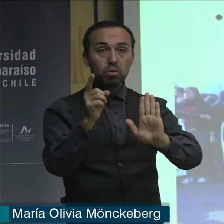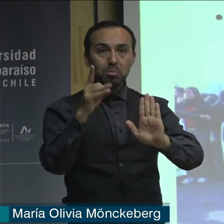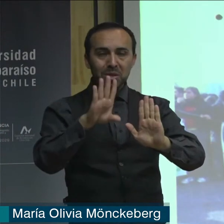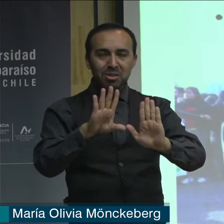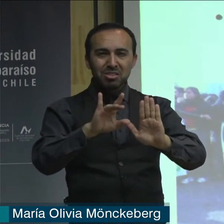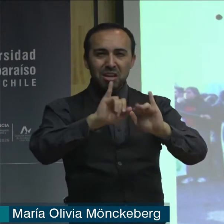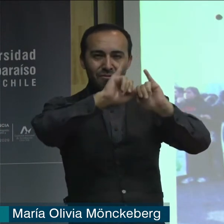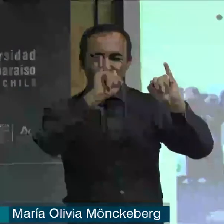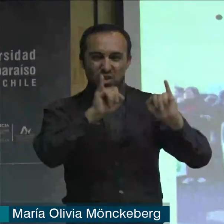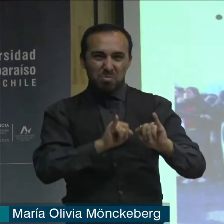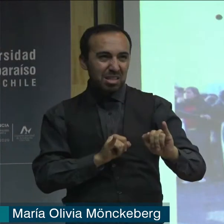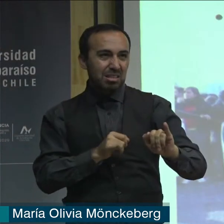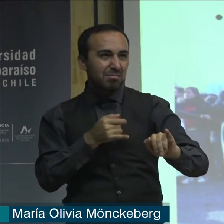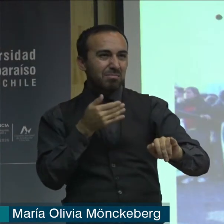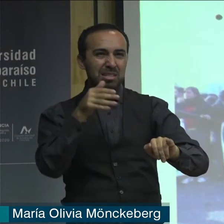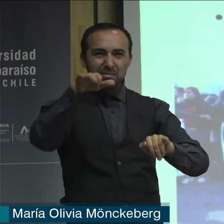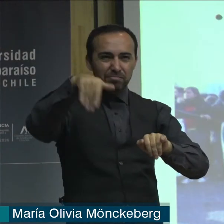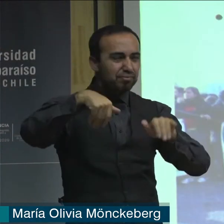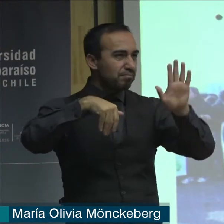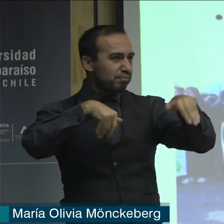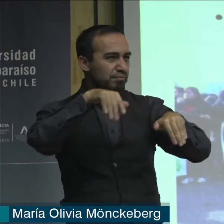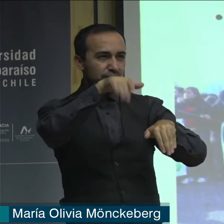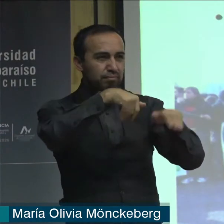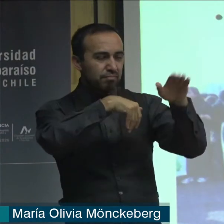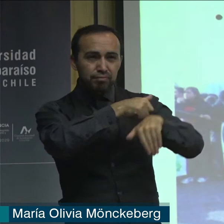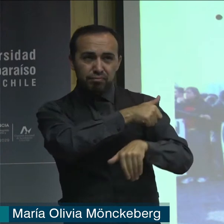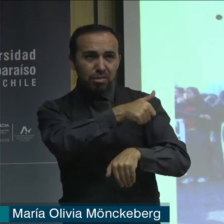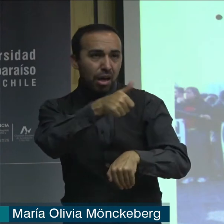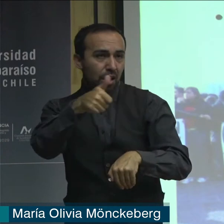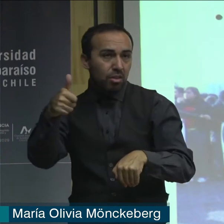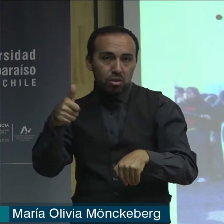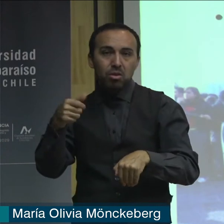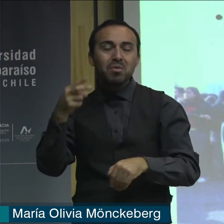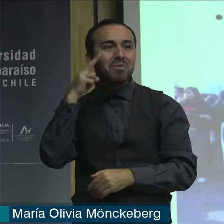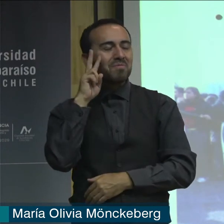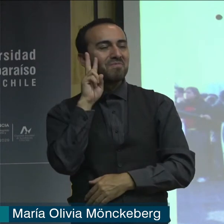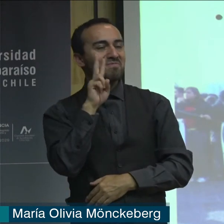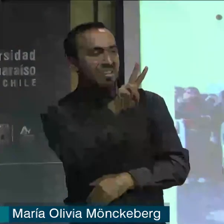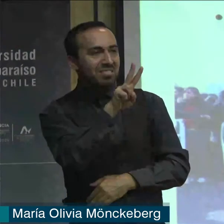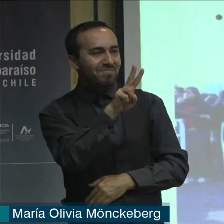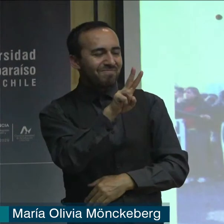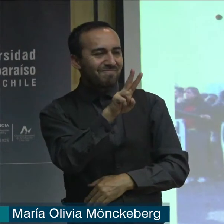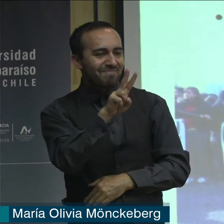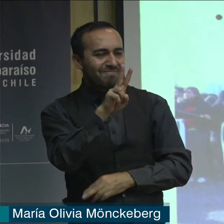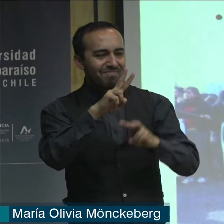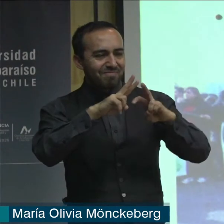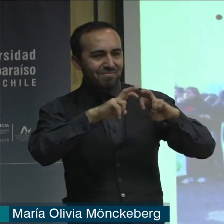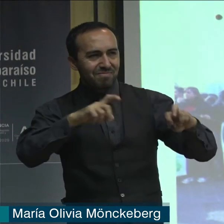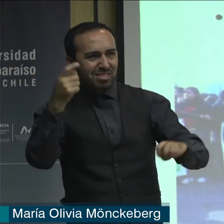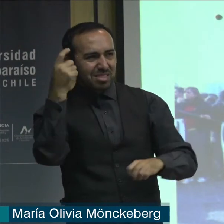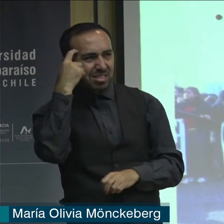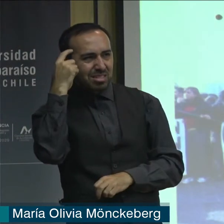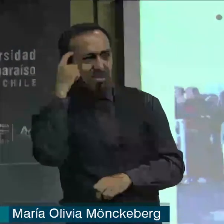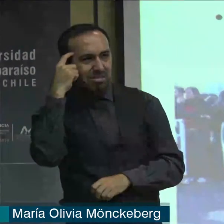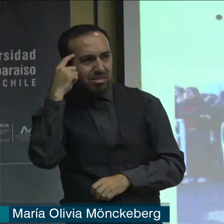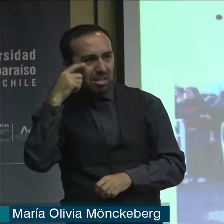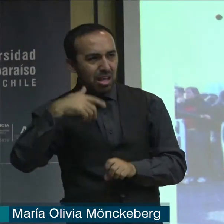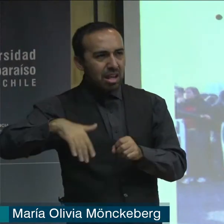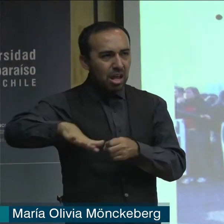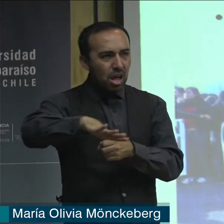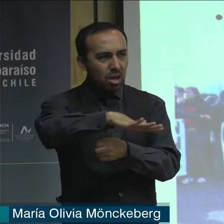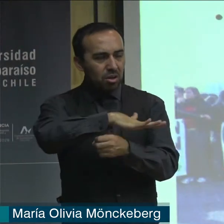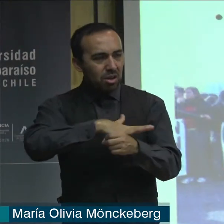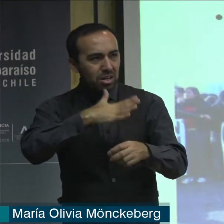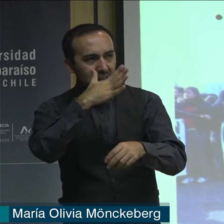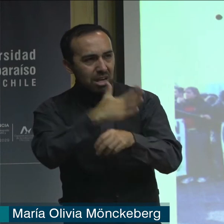con un ver que analizar lo que estaba ocurriendo en el